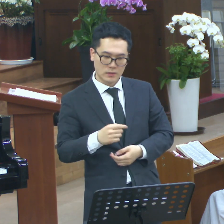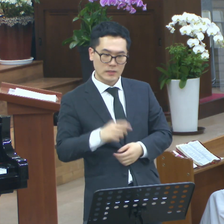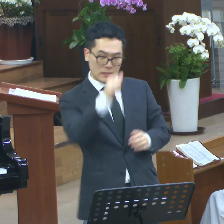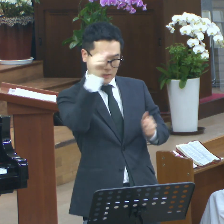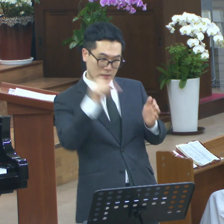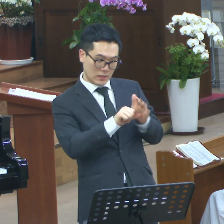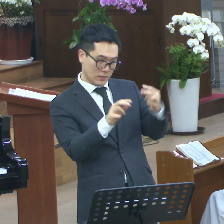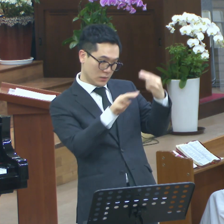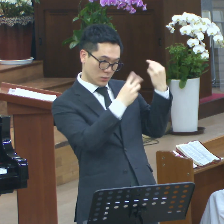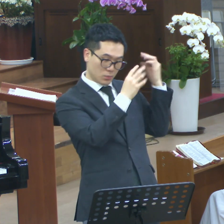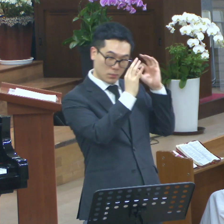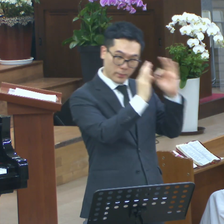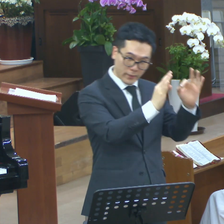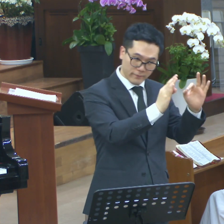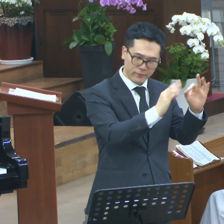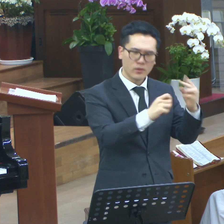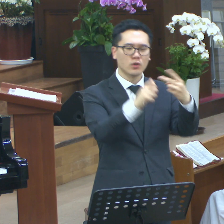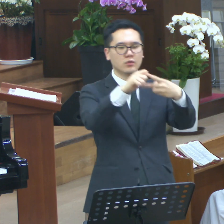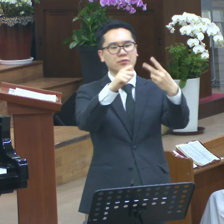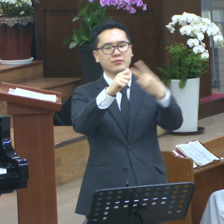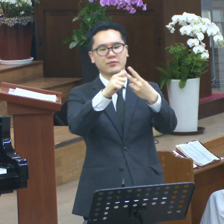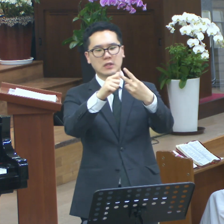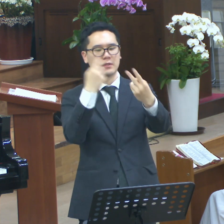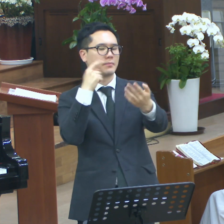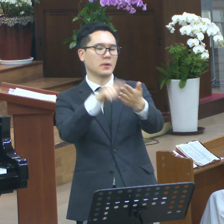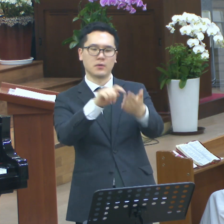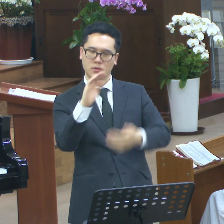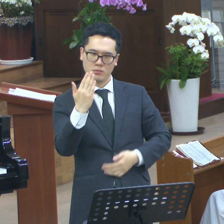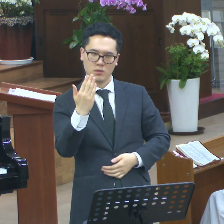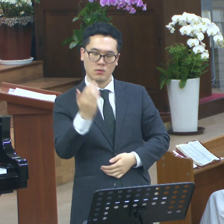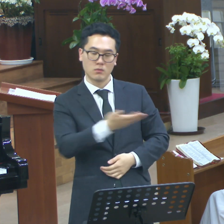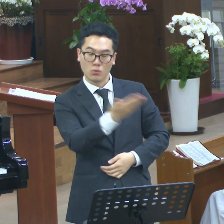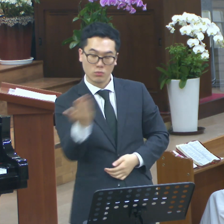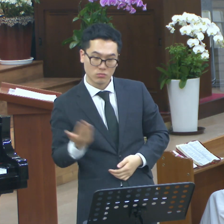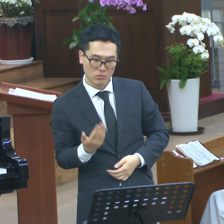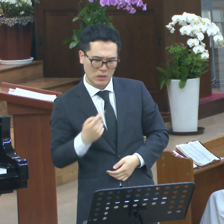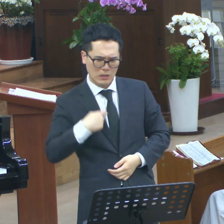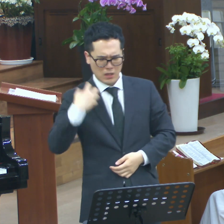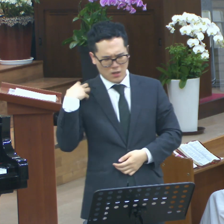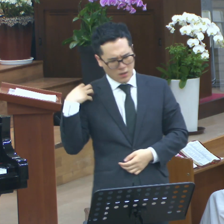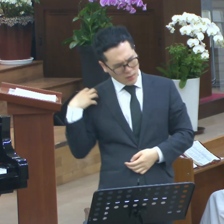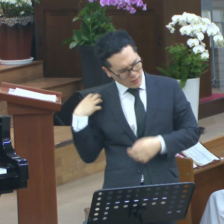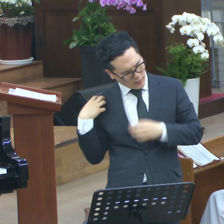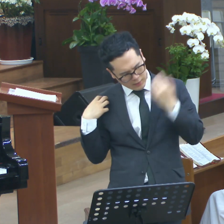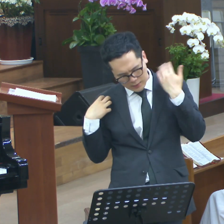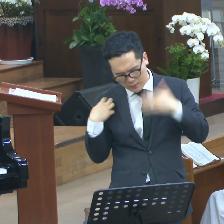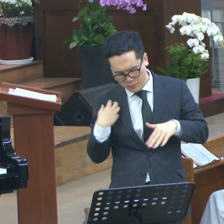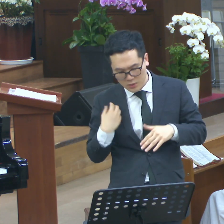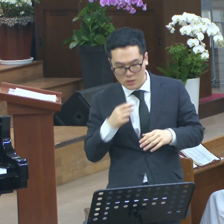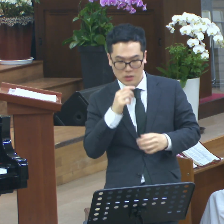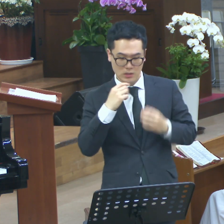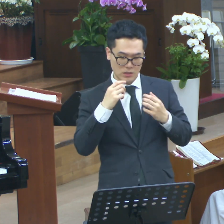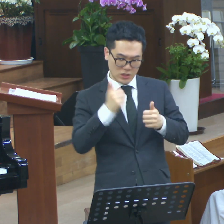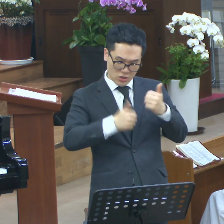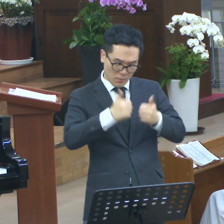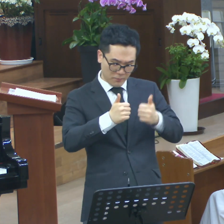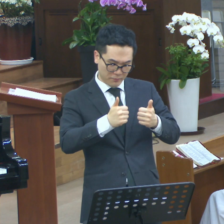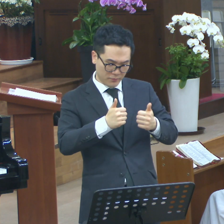하나는 감당하지 못할 시험을 줬다면 여기 있겠어요? 벌써 죽었죠. 지금까지 넘어온 산들을 볼 때 내가 넘어설 수